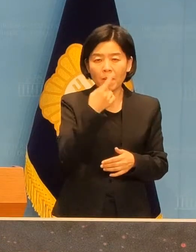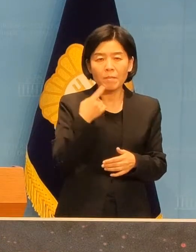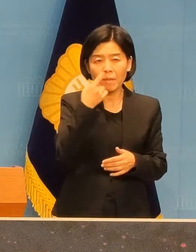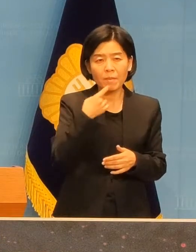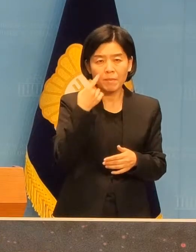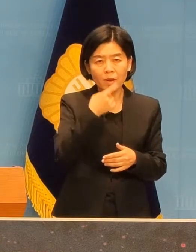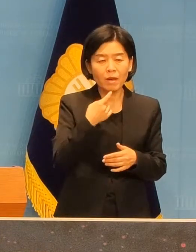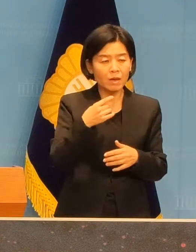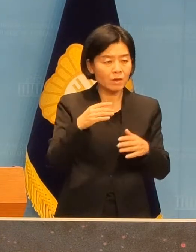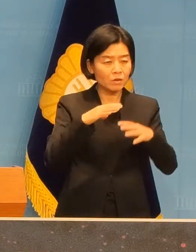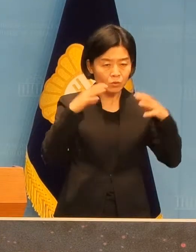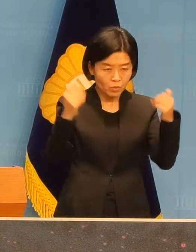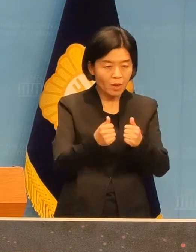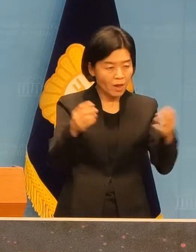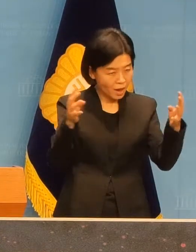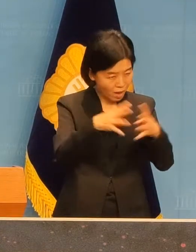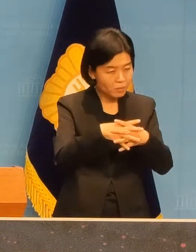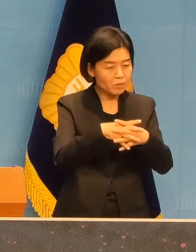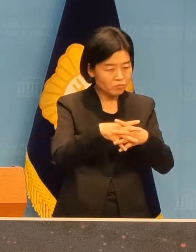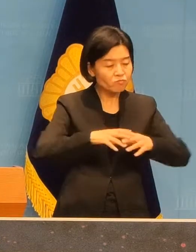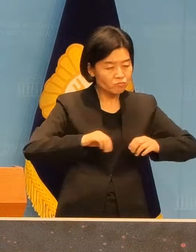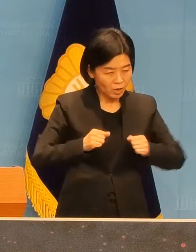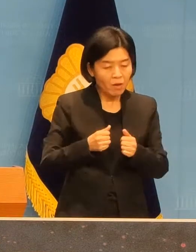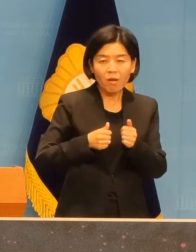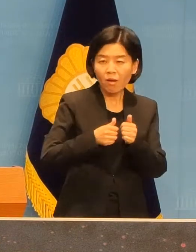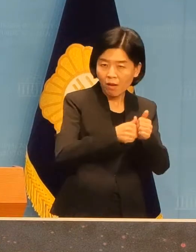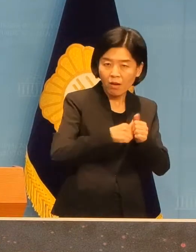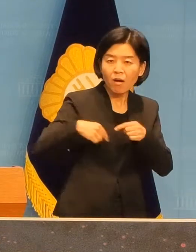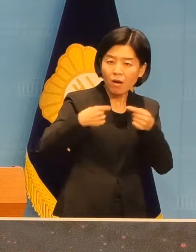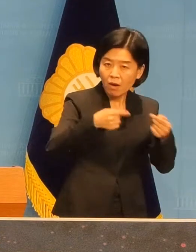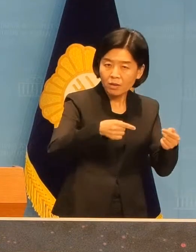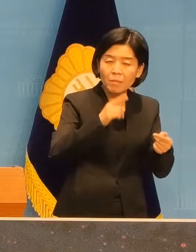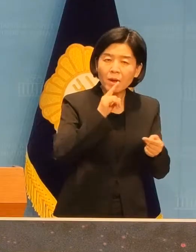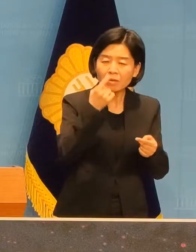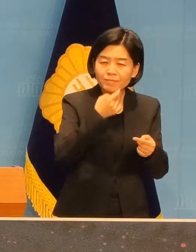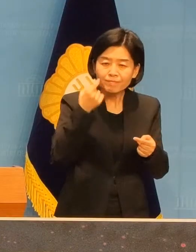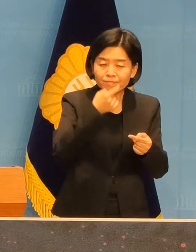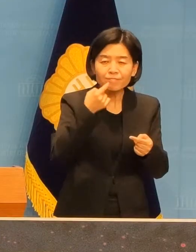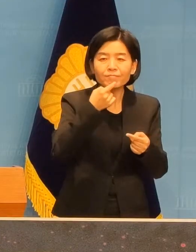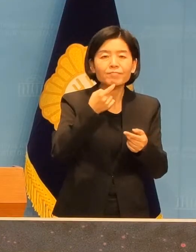국회 합의에 따라 출석하겠다는 말을 하지 말고